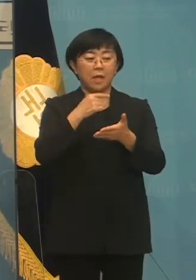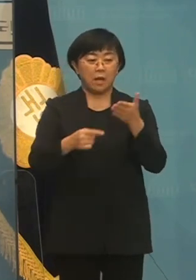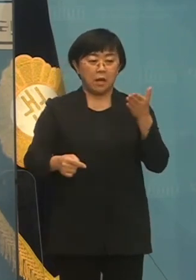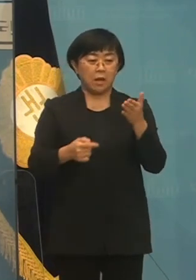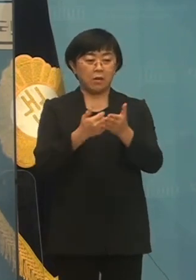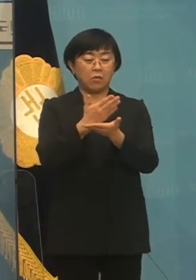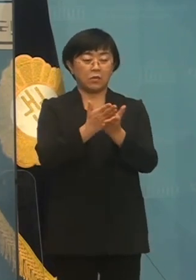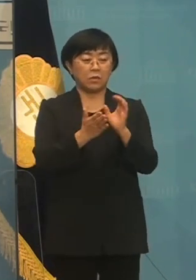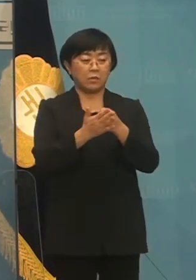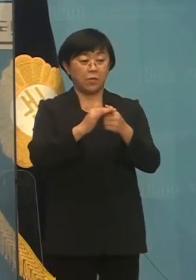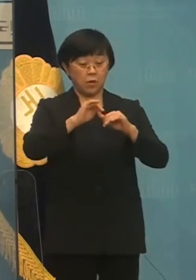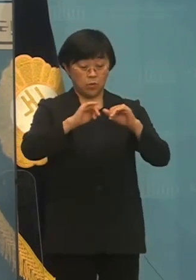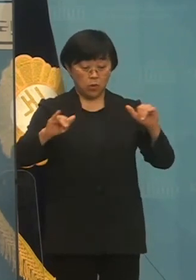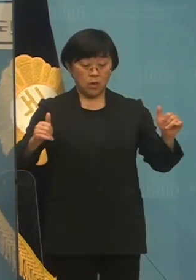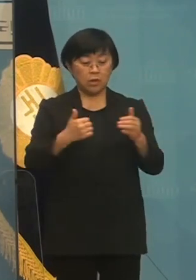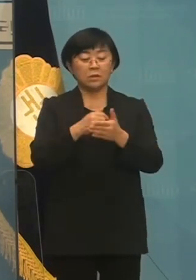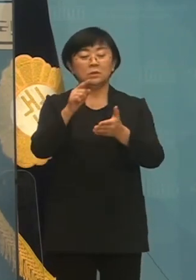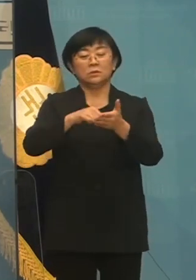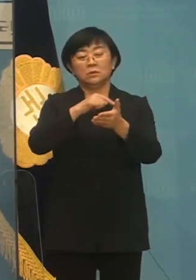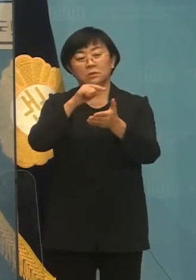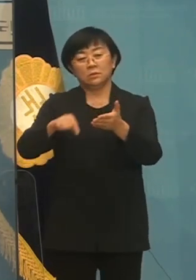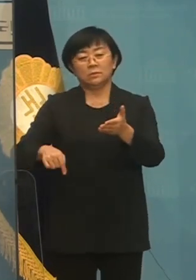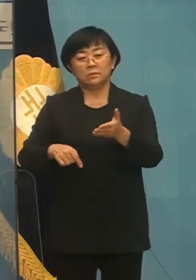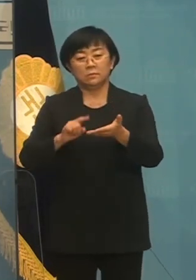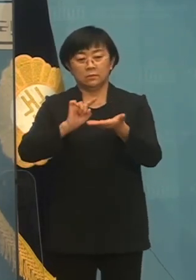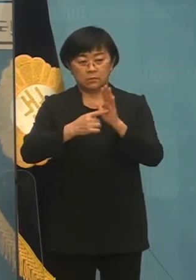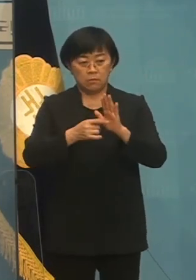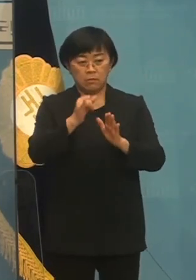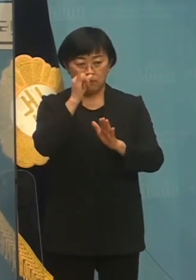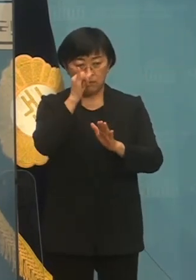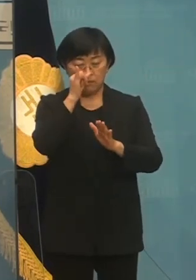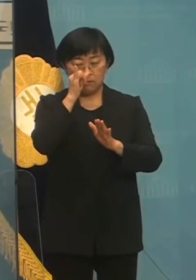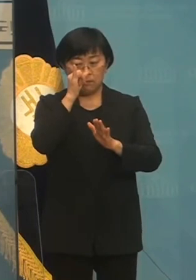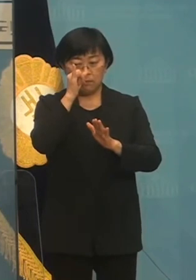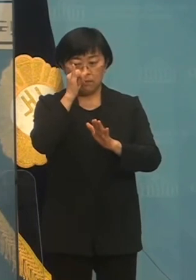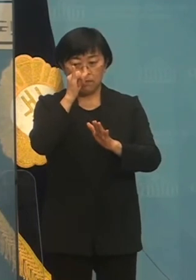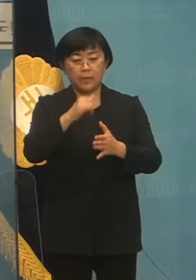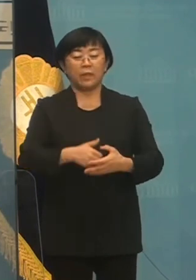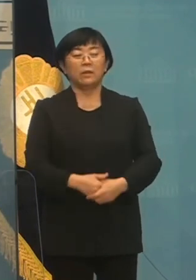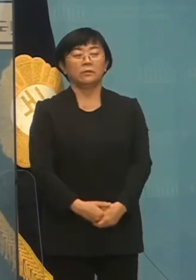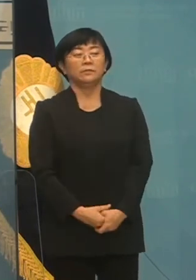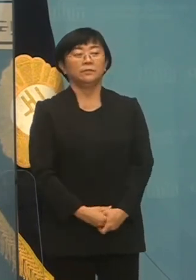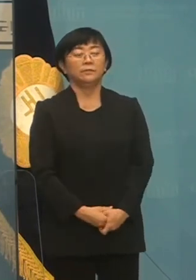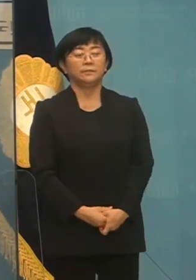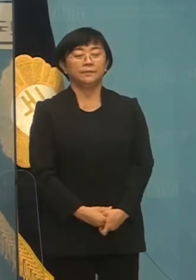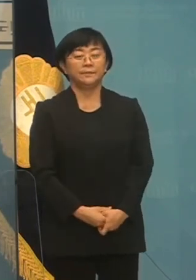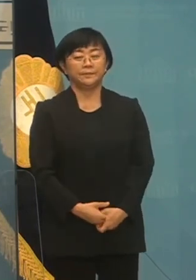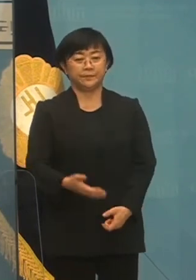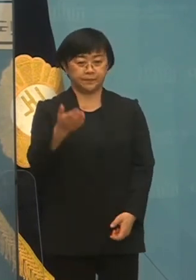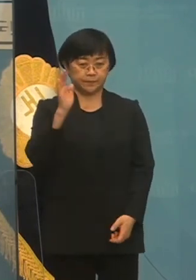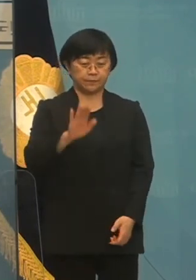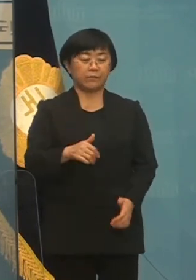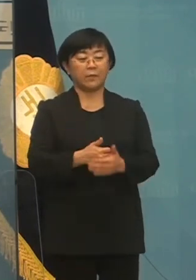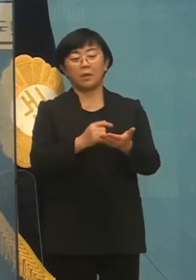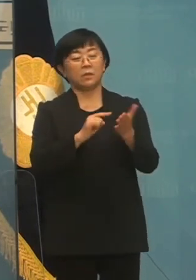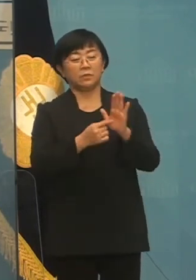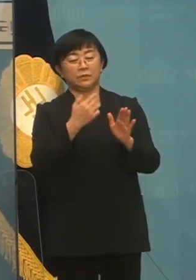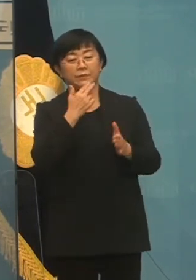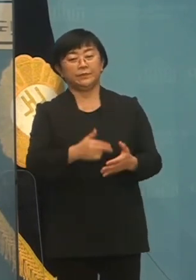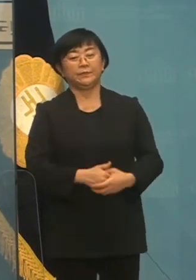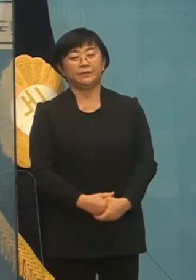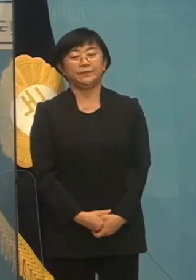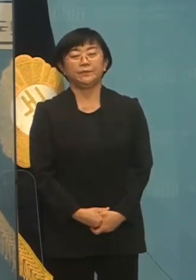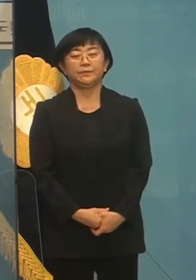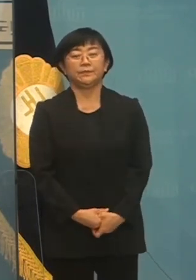대해서는 별도의 보상안을 마련해 발표하겠다라고 말씀하셨습니다. 그러나 아무런 발표도